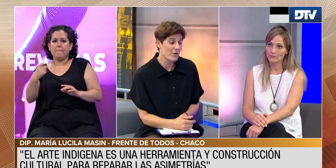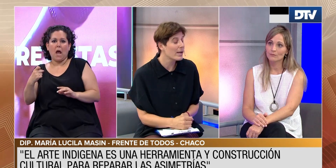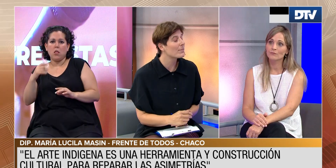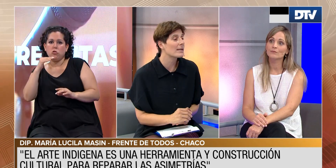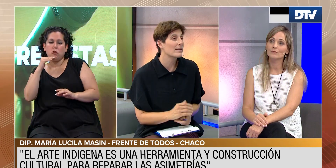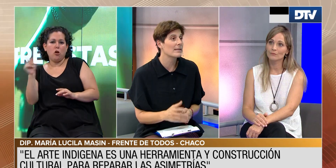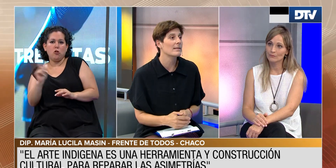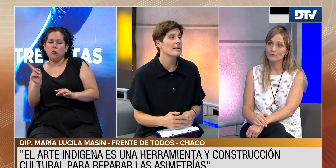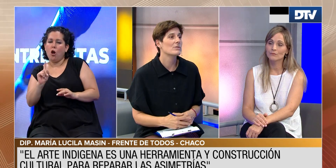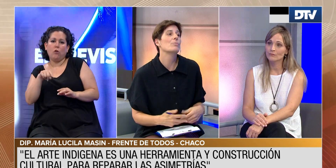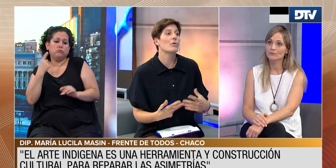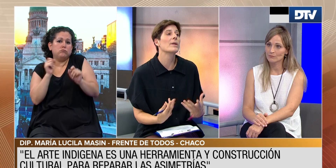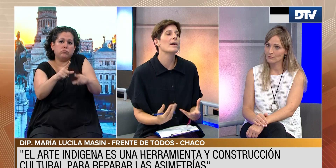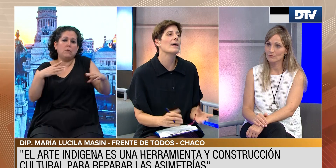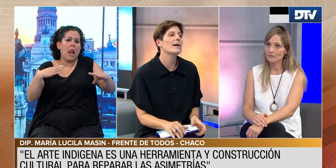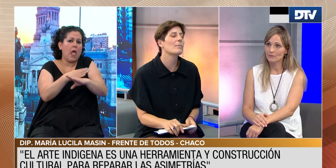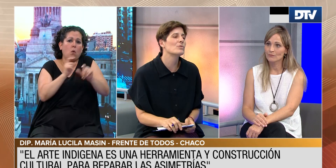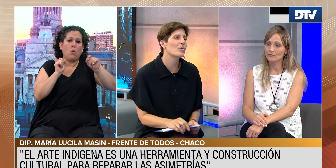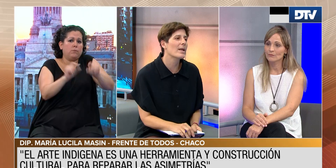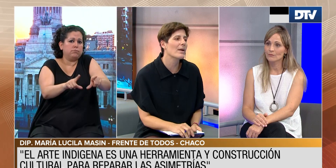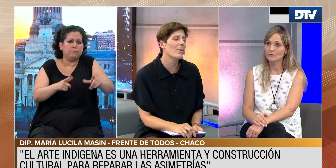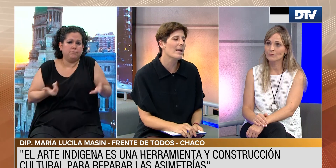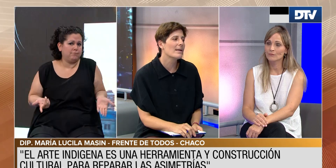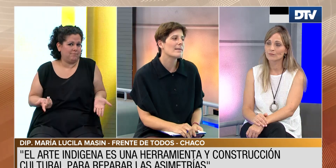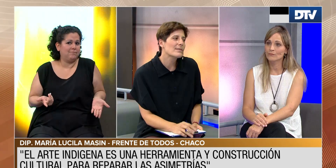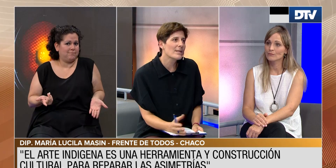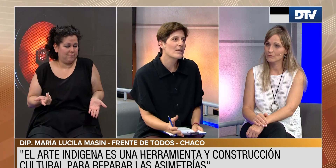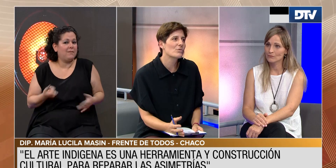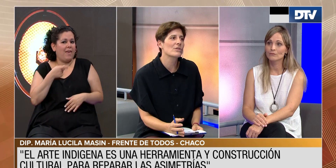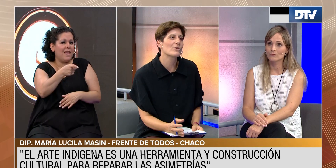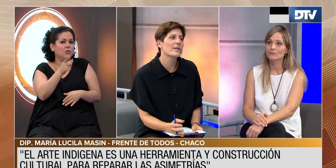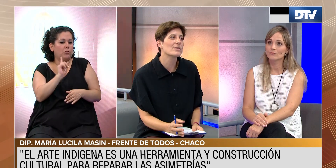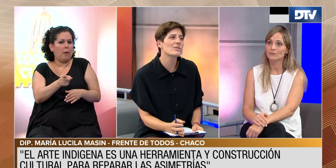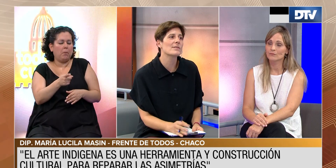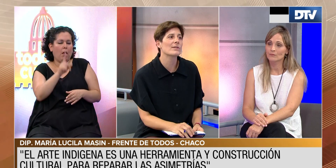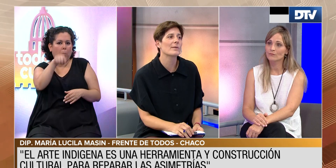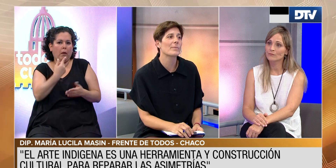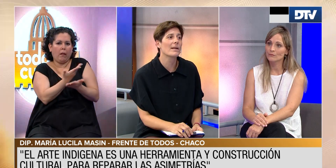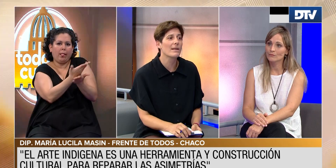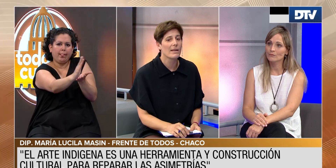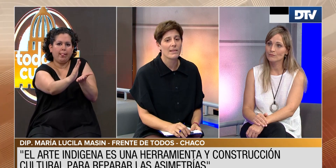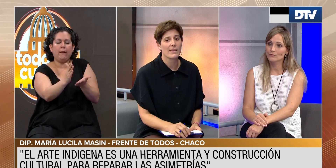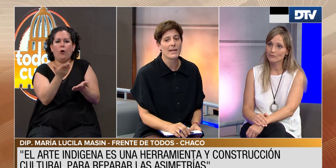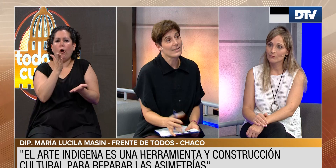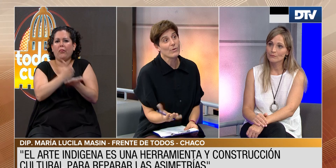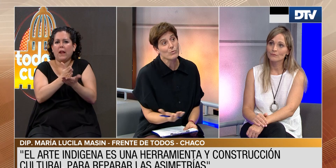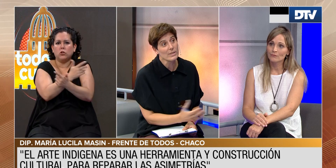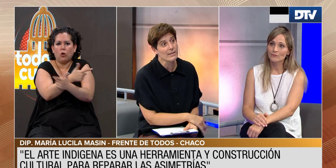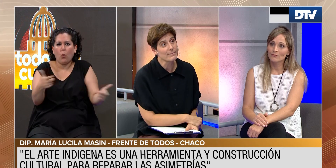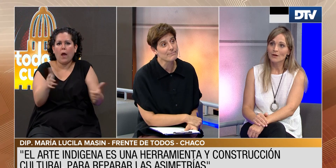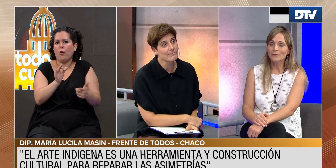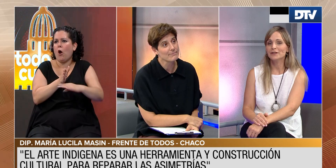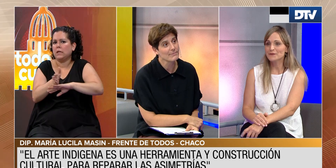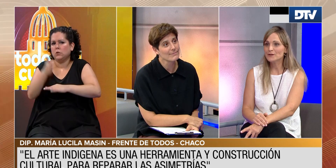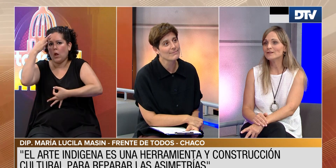o española, porque tienen su propia lengua, y eso las excluye no solo de derechos, sino que también de acceso a la